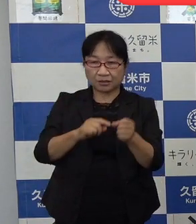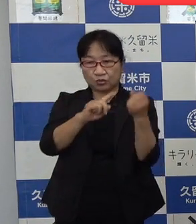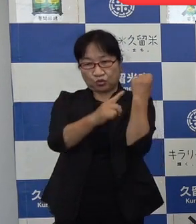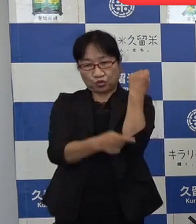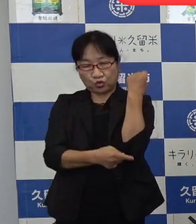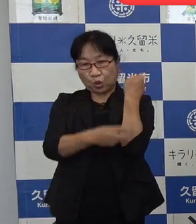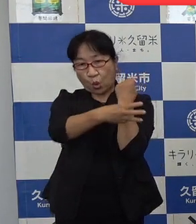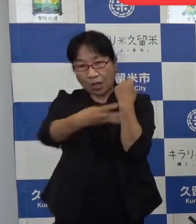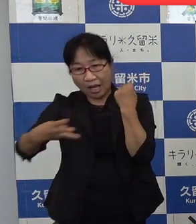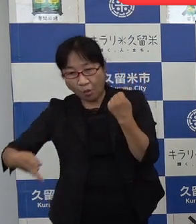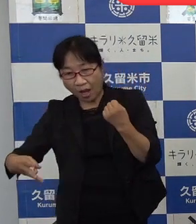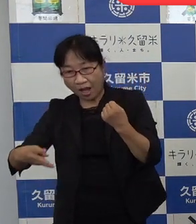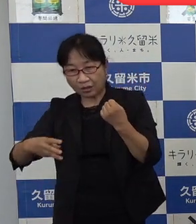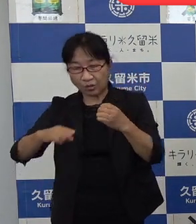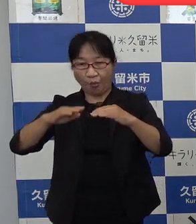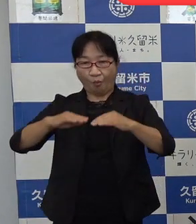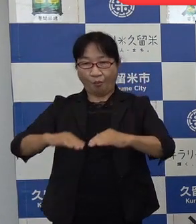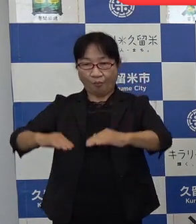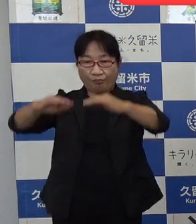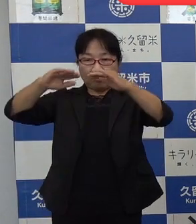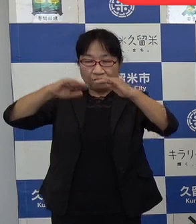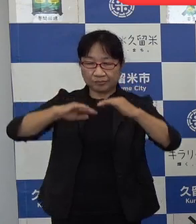した時の雨量が